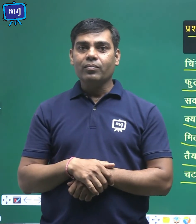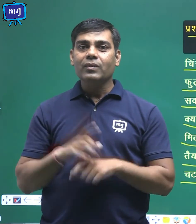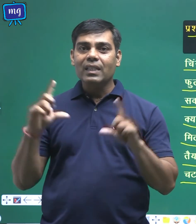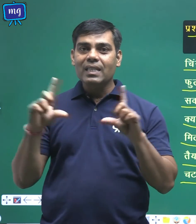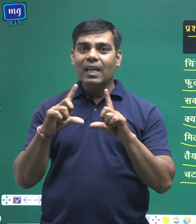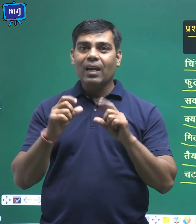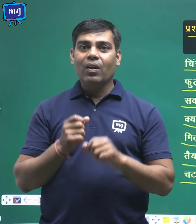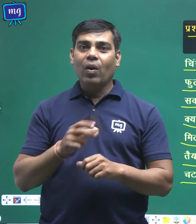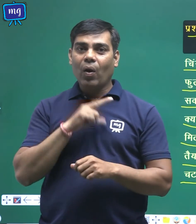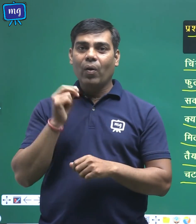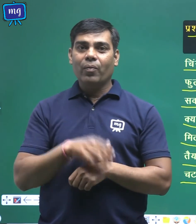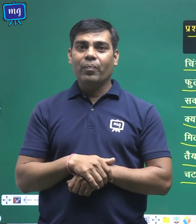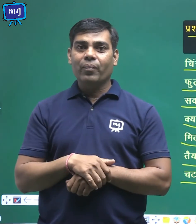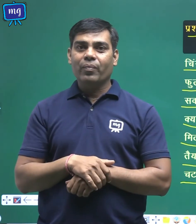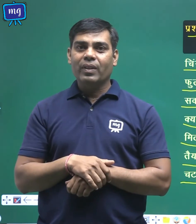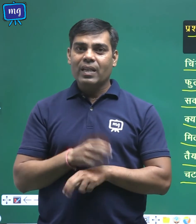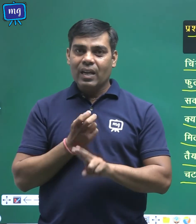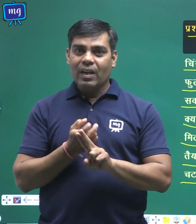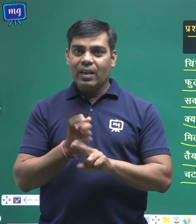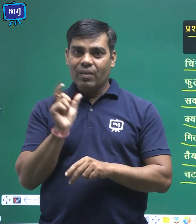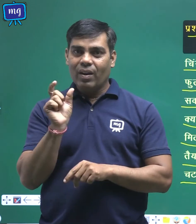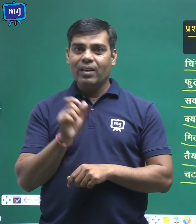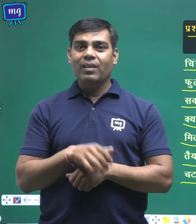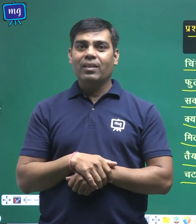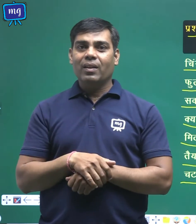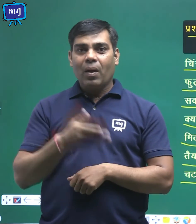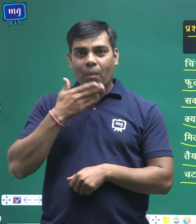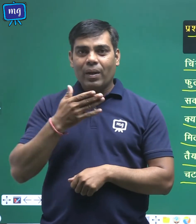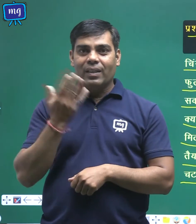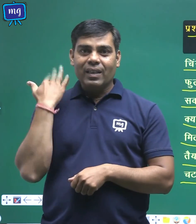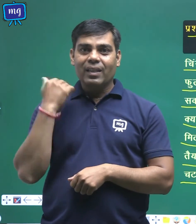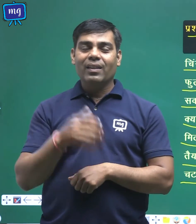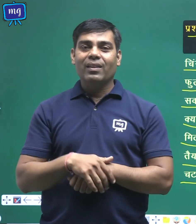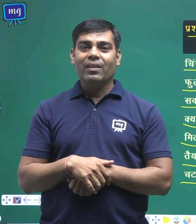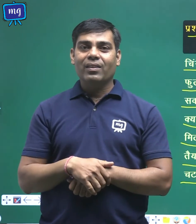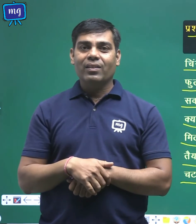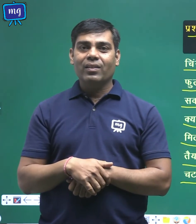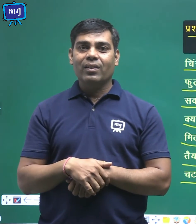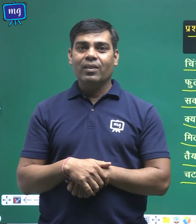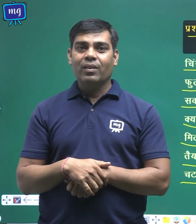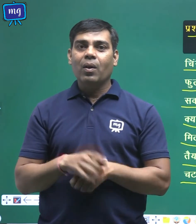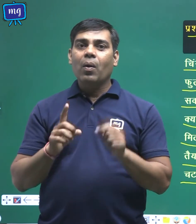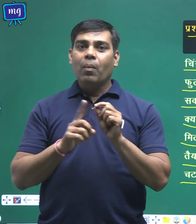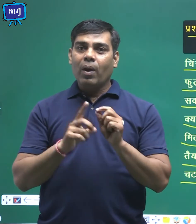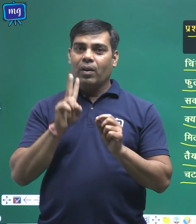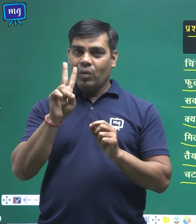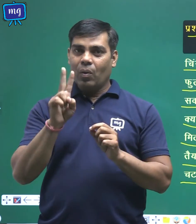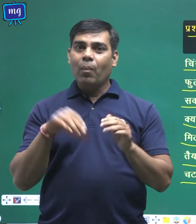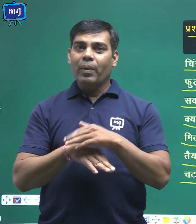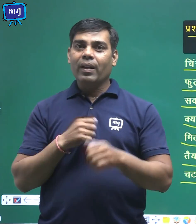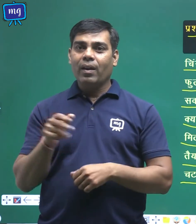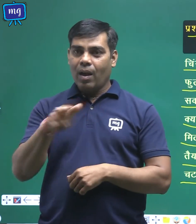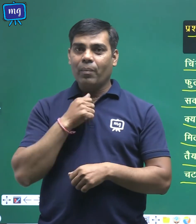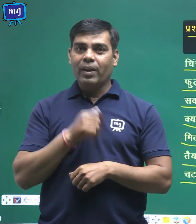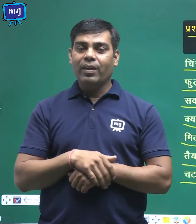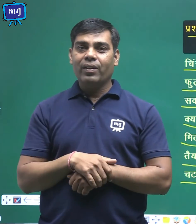सार और कठिन शब्द पढ़े थे। दूसरे भाग में